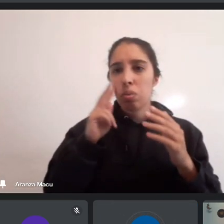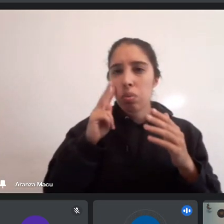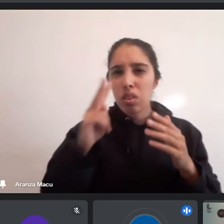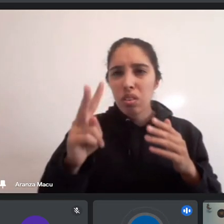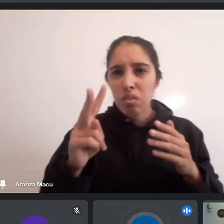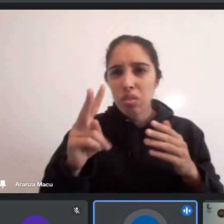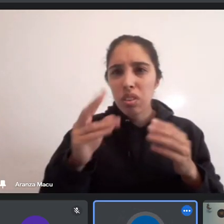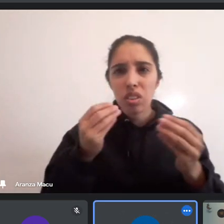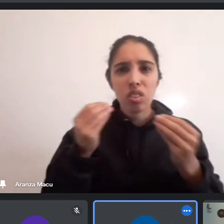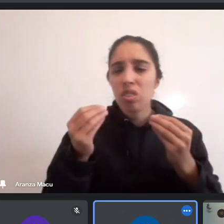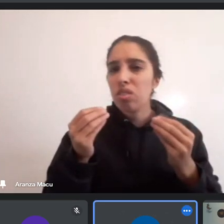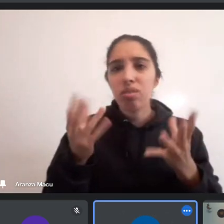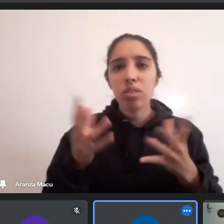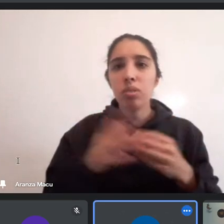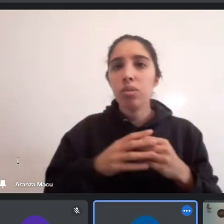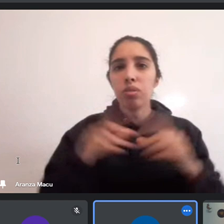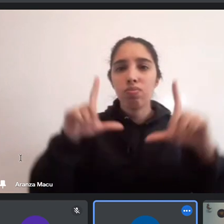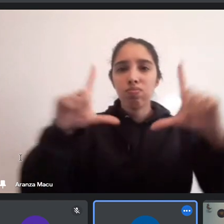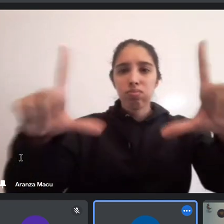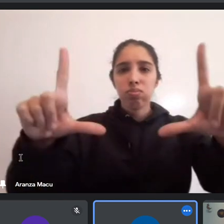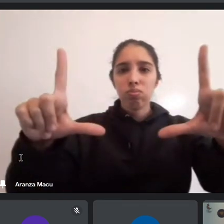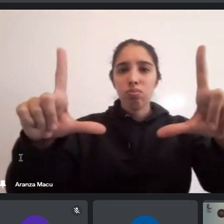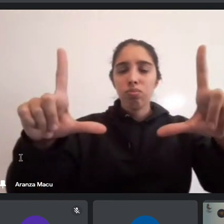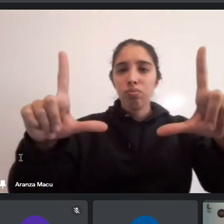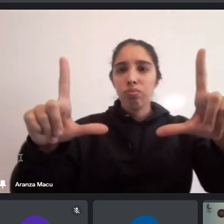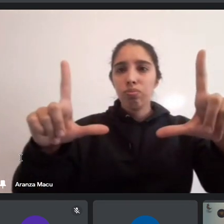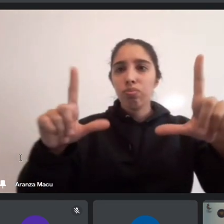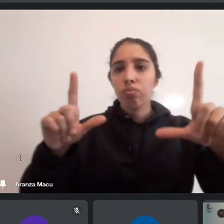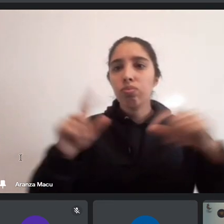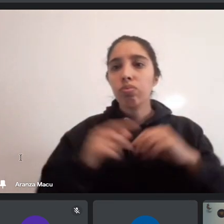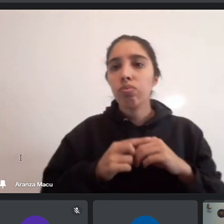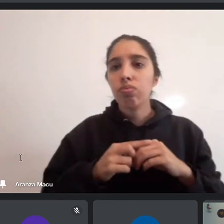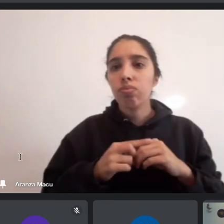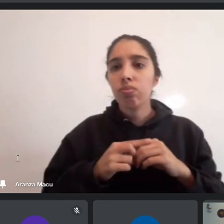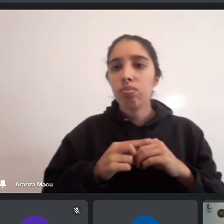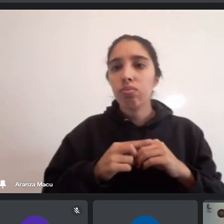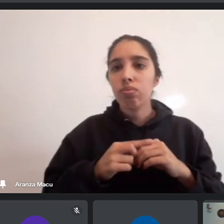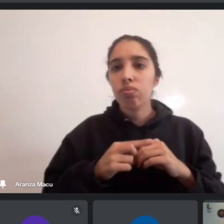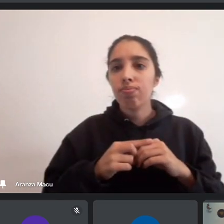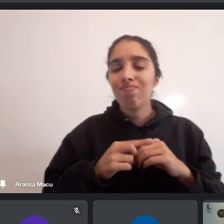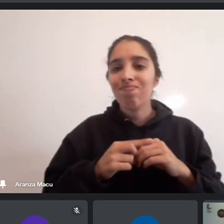se ve. A ver. Ah, no. Queda. Claro.